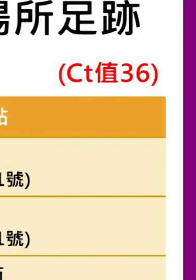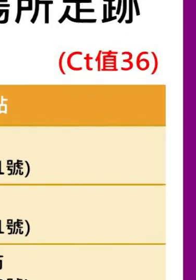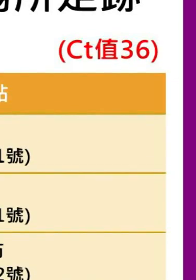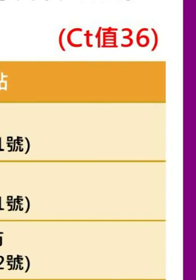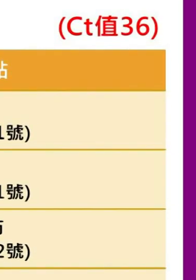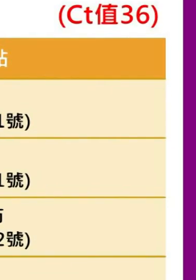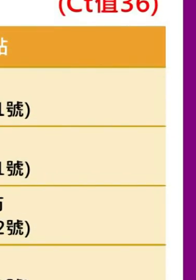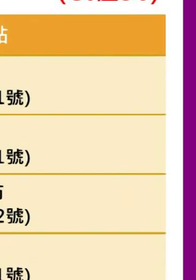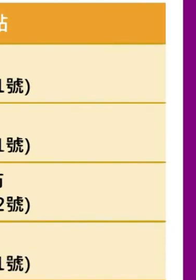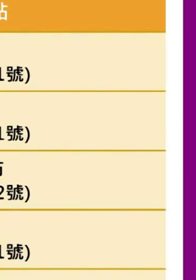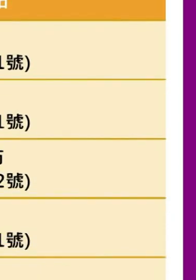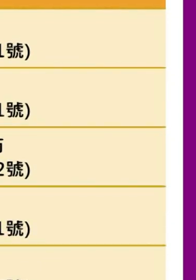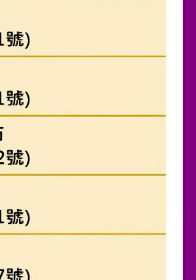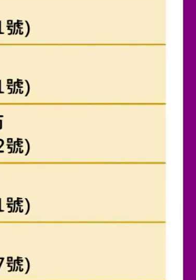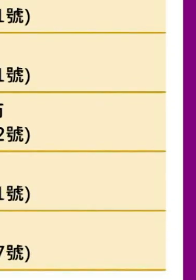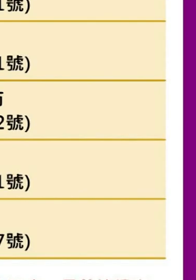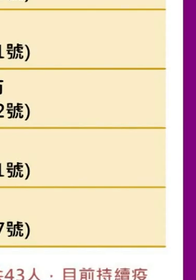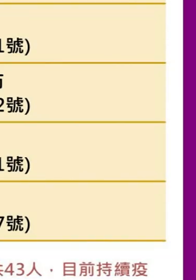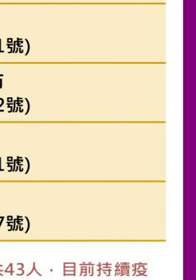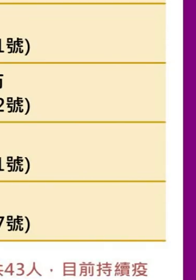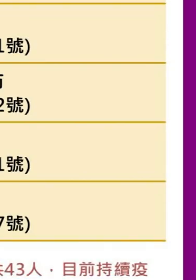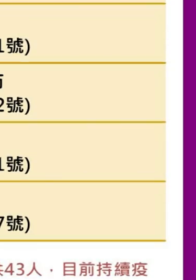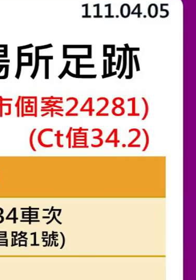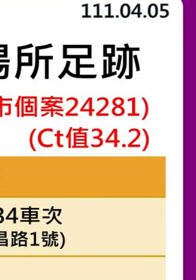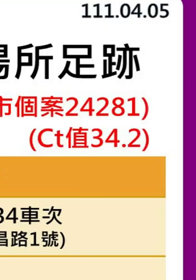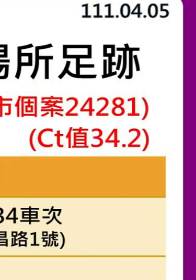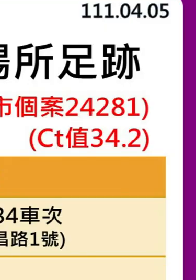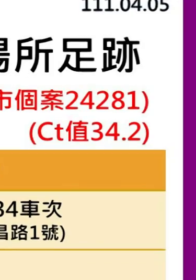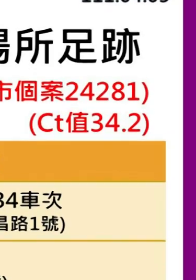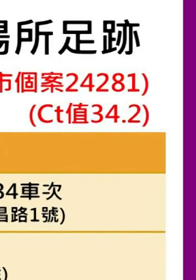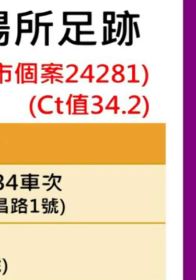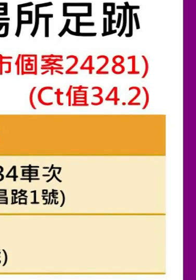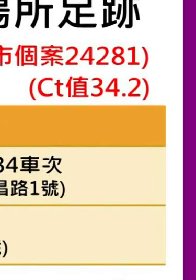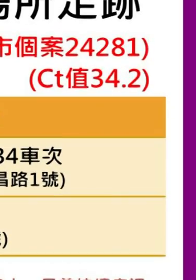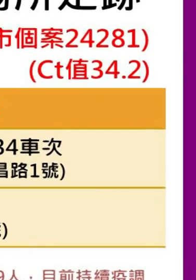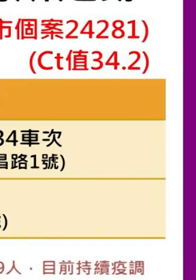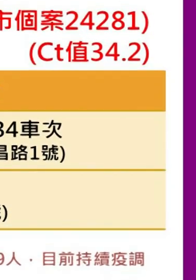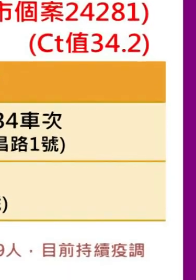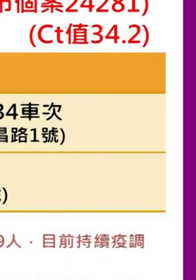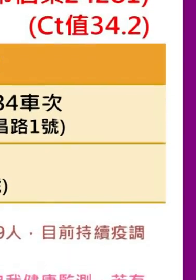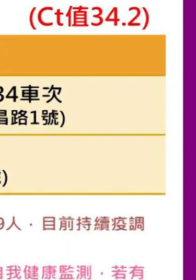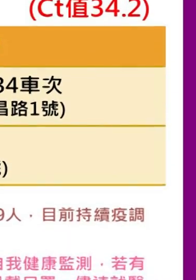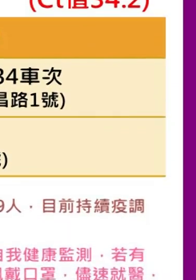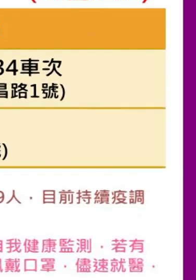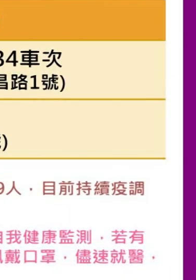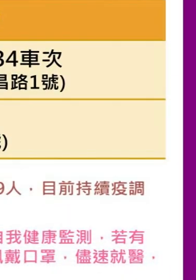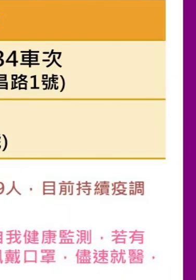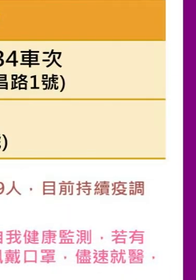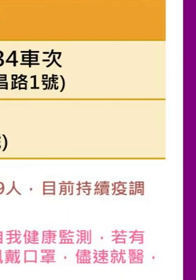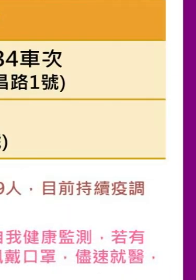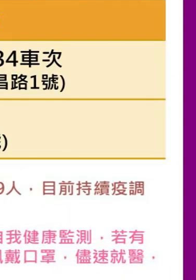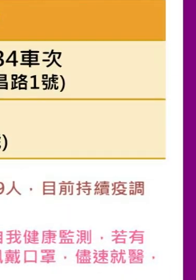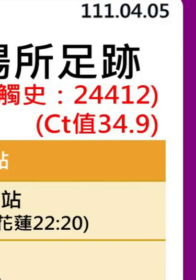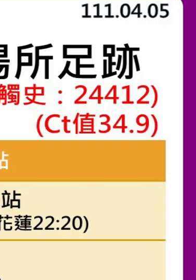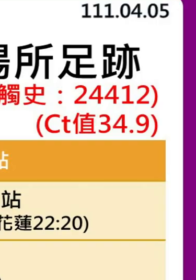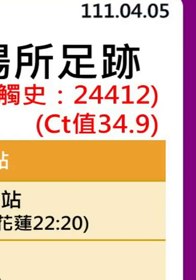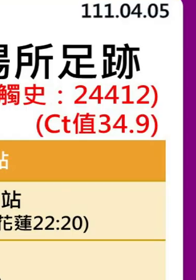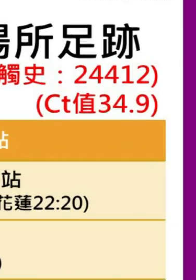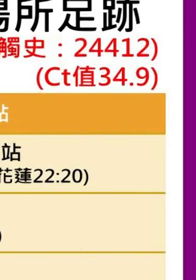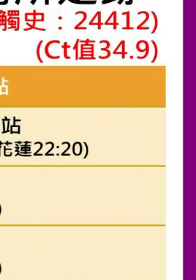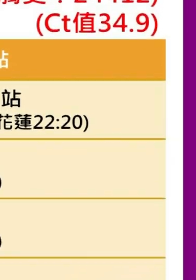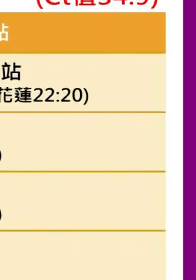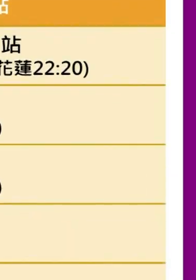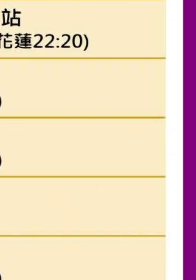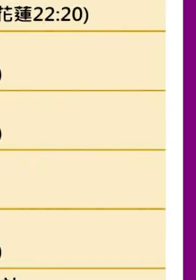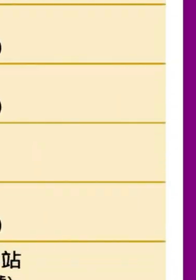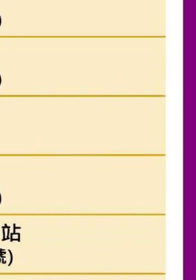持续延烧，5日中央流行疫情指挥中心宣布新增216例本土案例，其中花莲新增10例确诊个案。